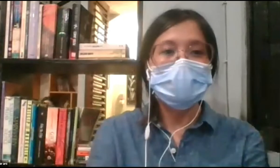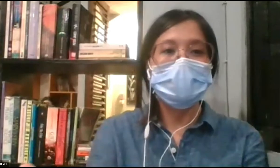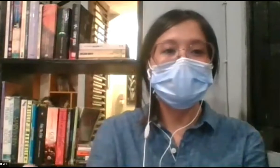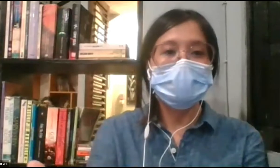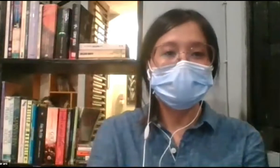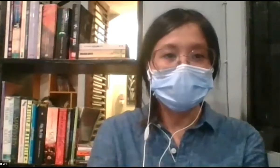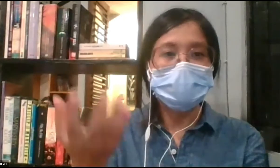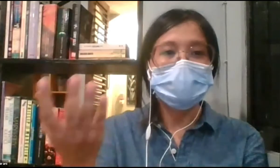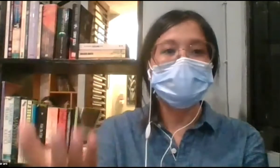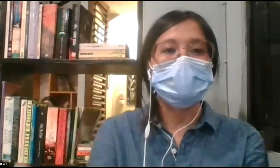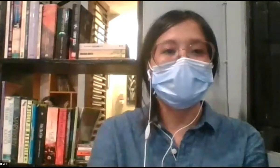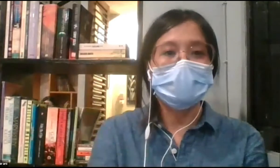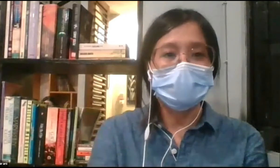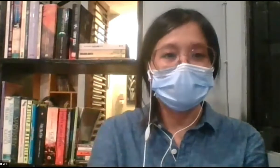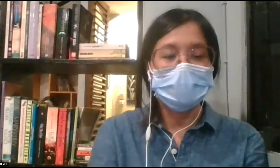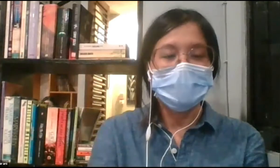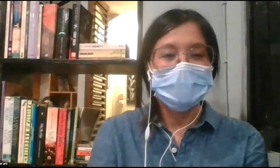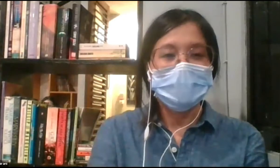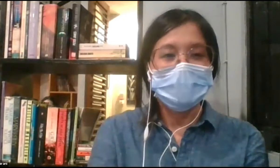Pertanyaan itulah yang kemudian disebut